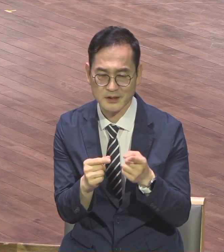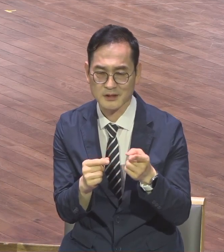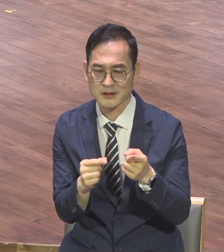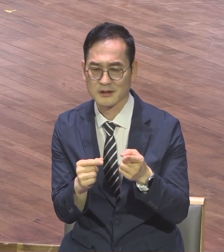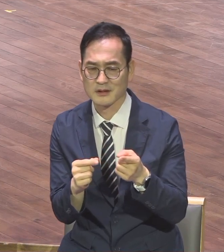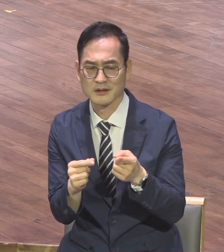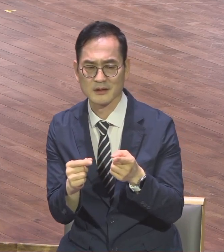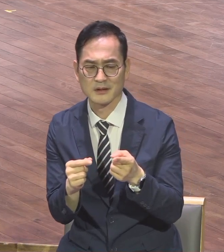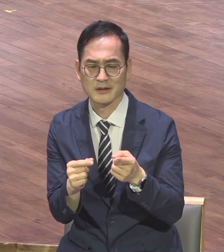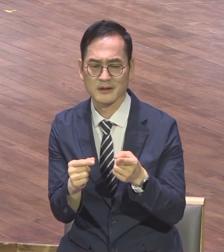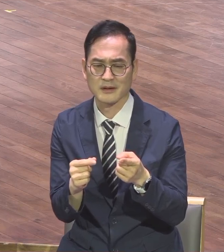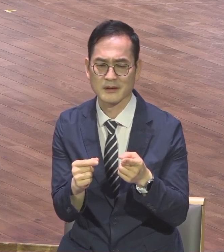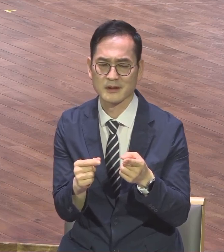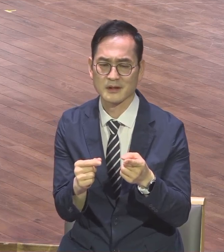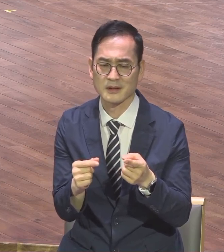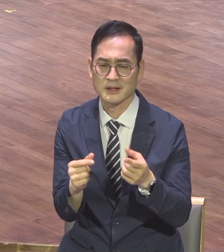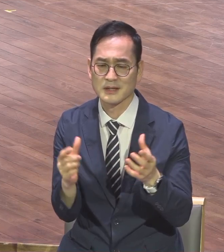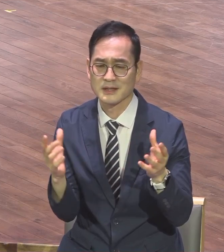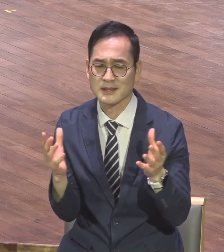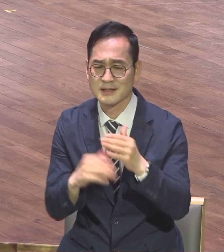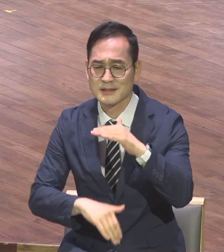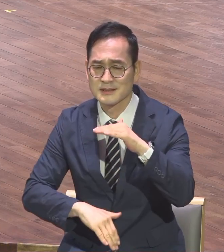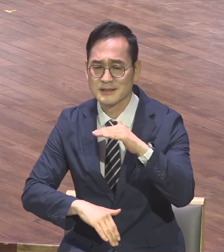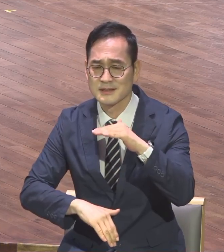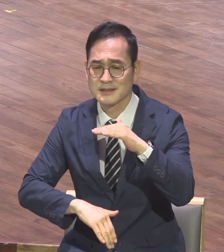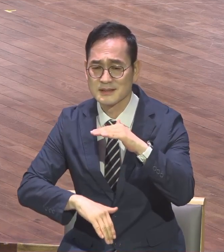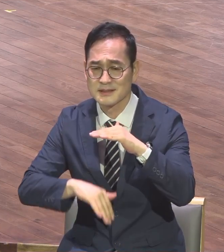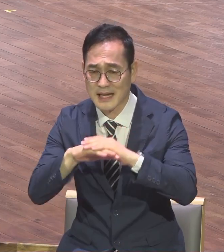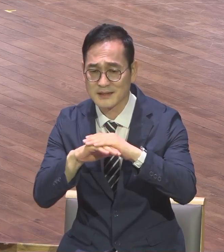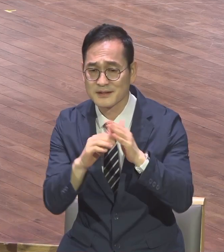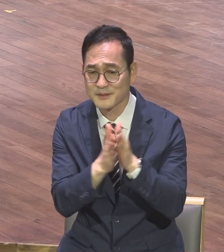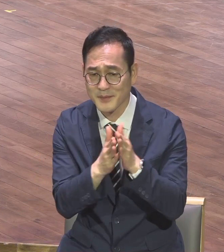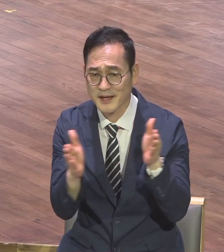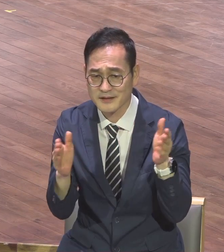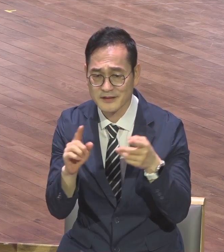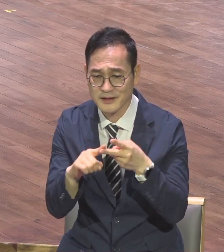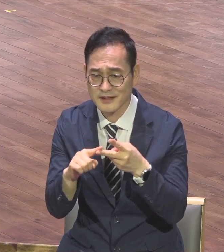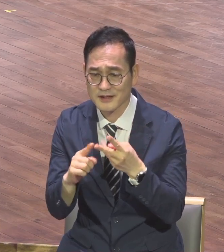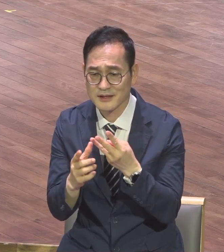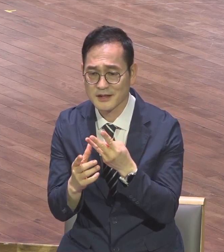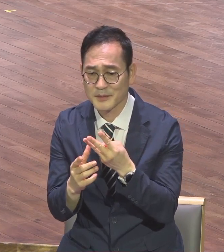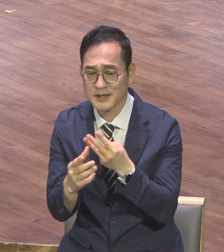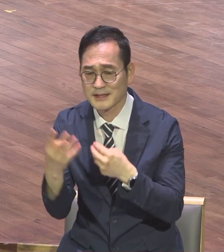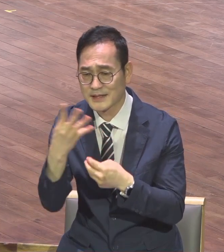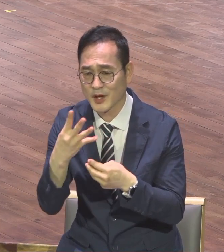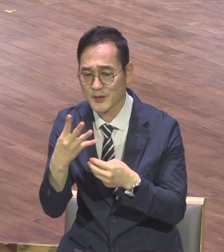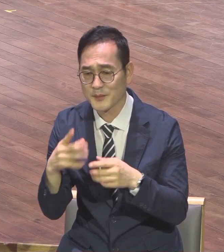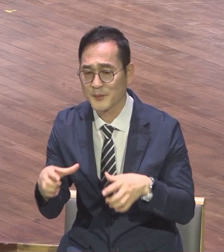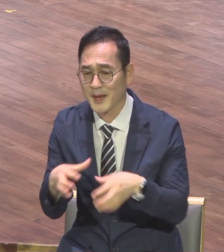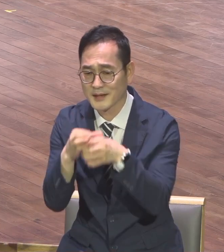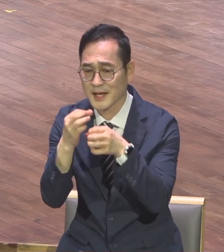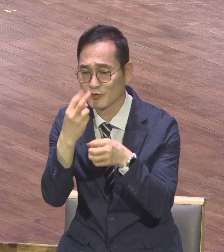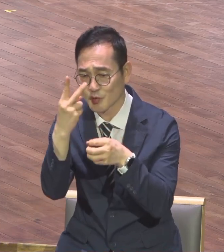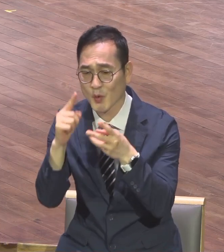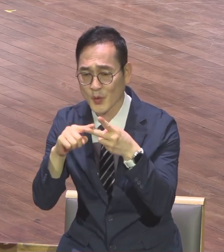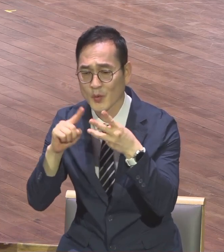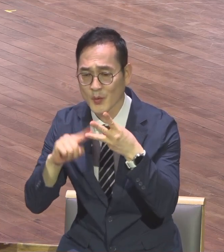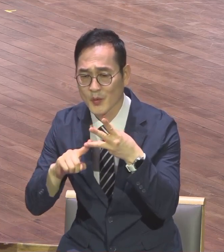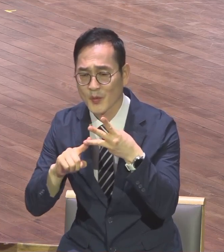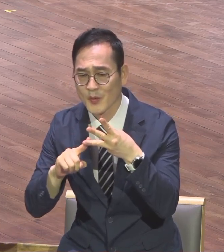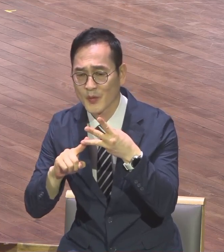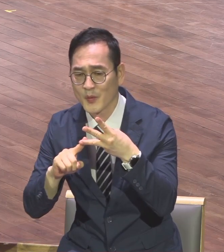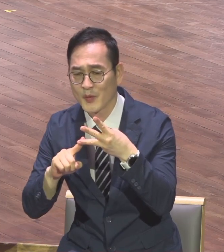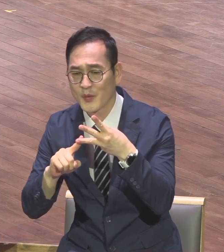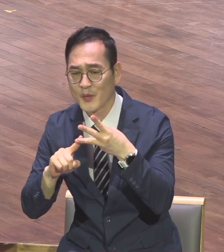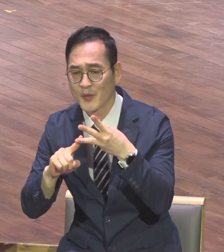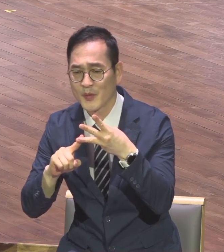운동, 237 치유운동. 아멘. 여기에 주역되게 해야 주옵소서. 주시오 주시오 맨날